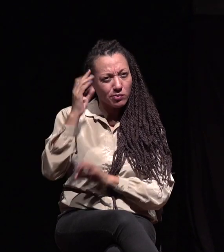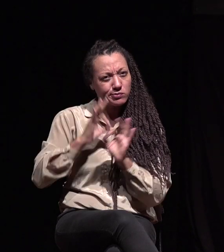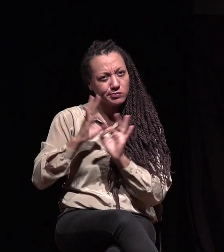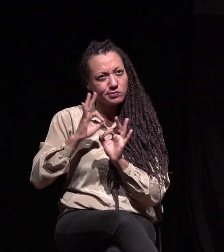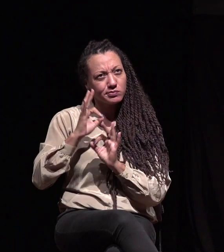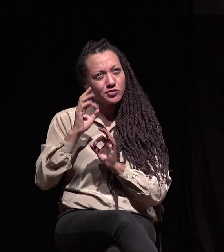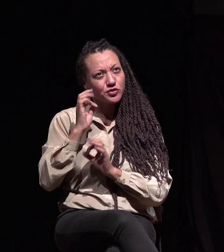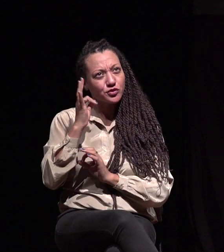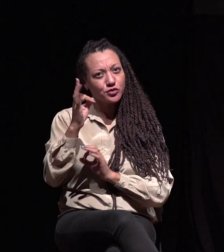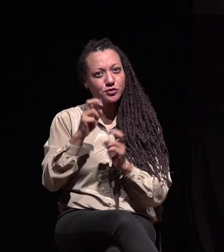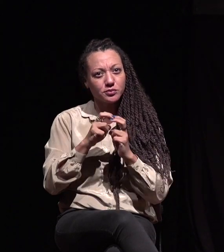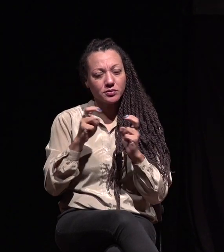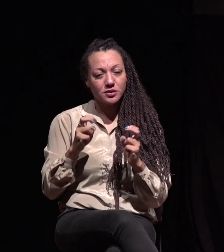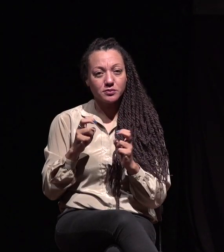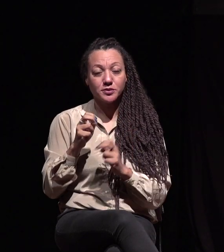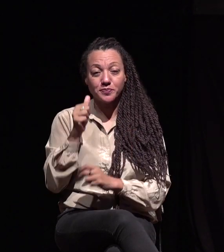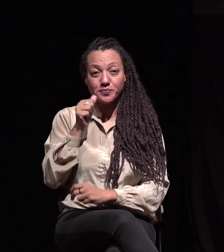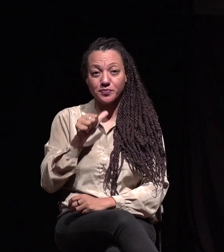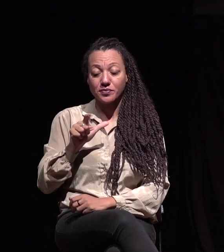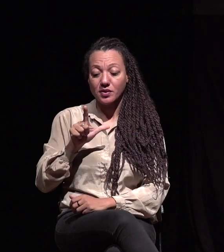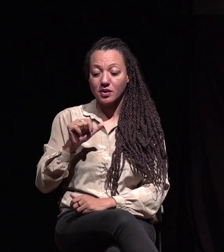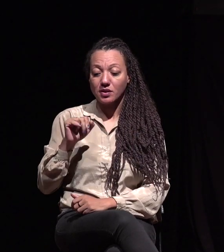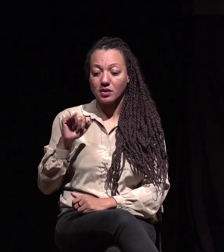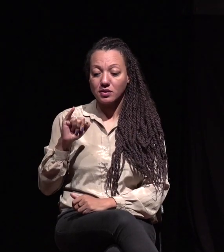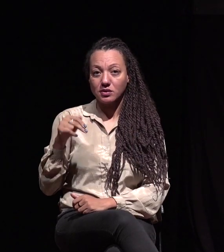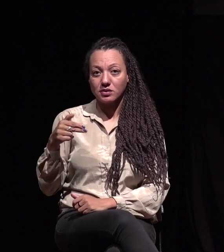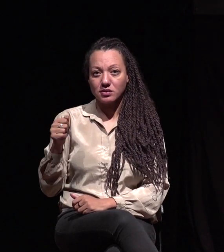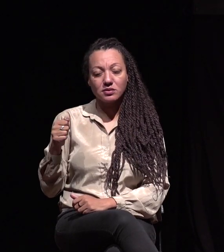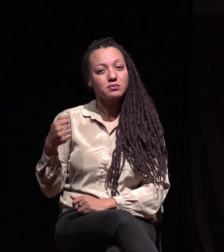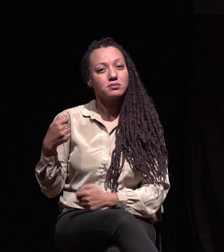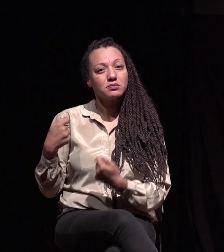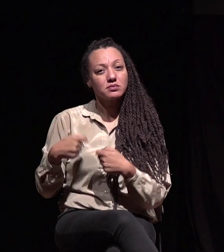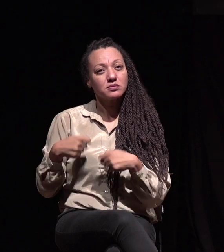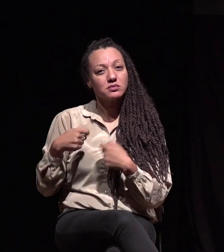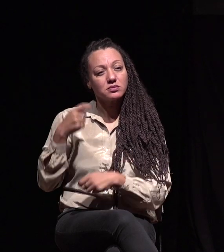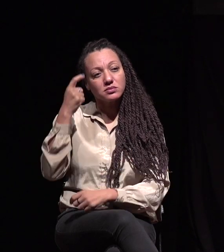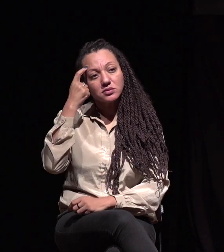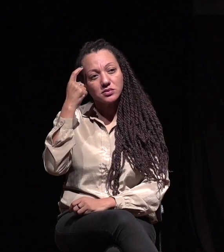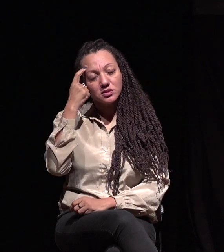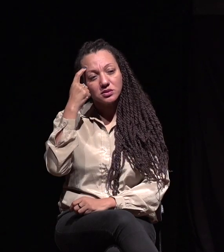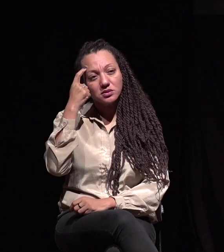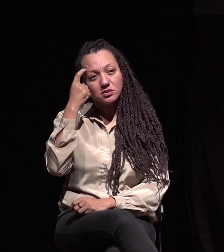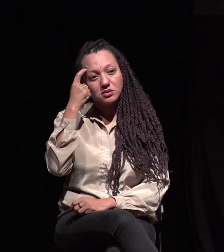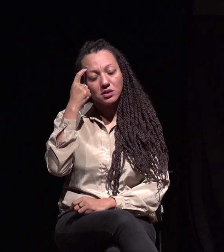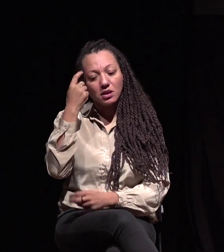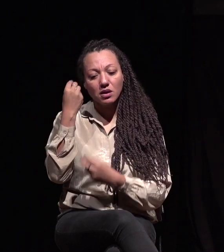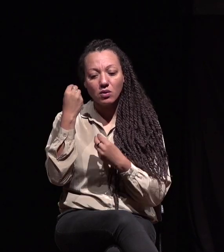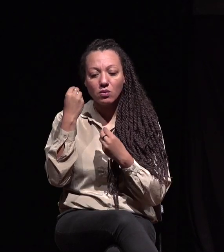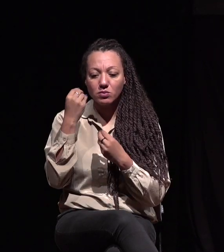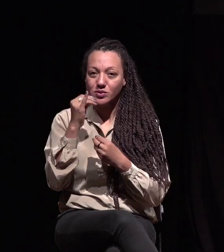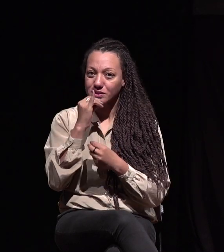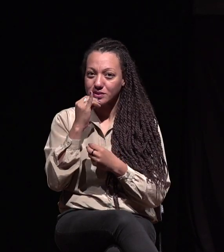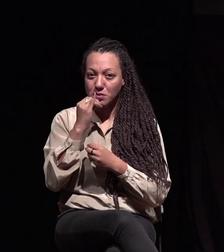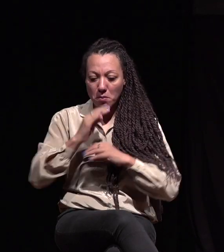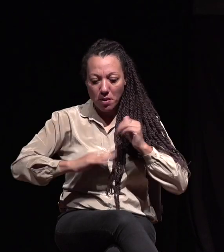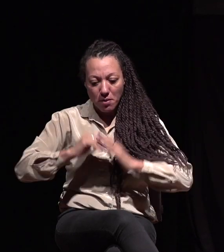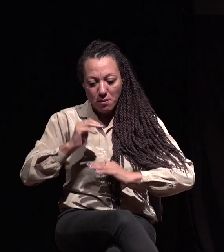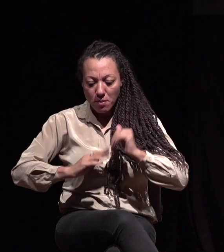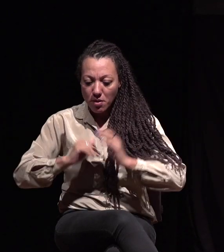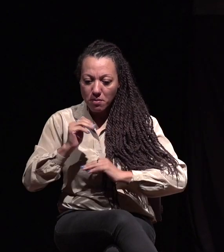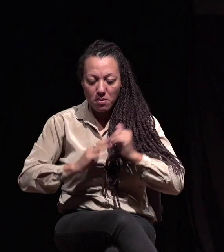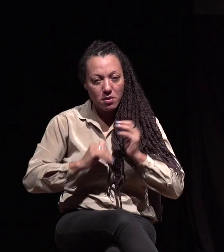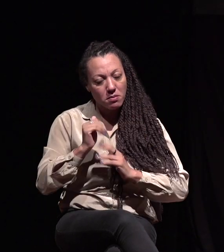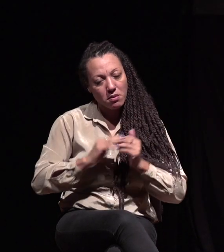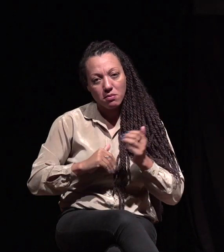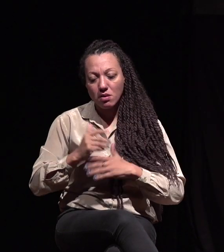também precisou pensar a respeito das suas perdas ou da perda de sentido